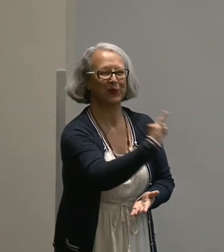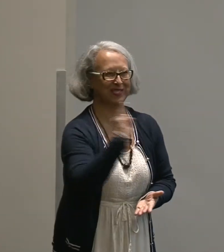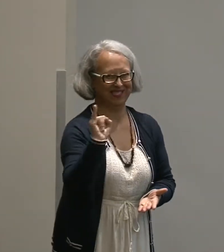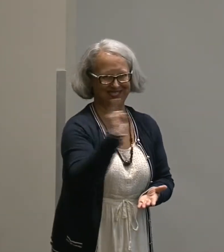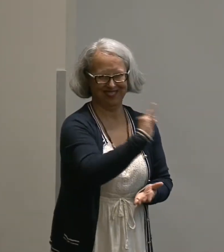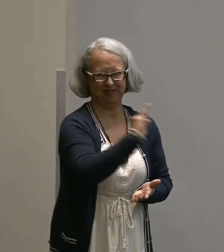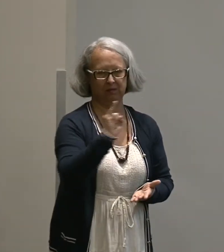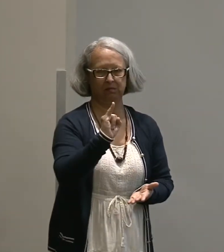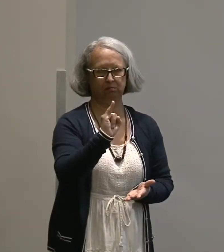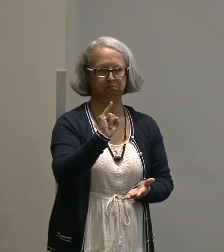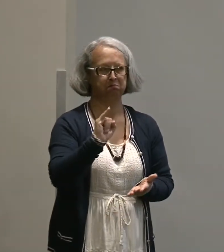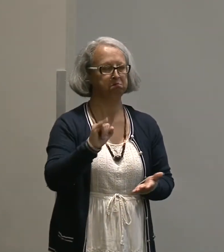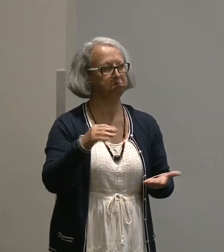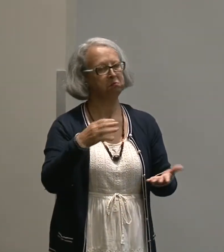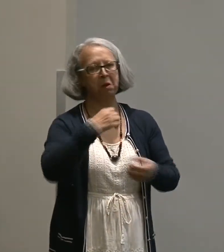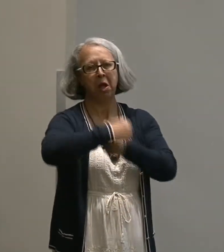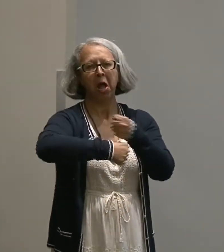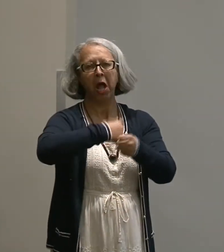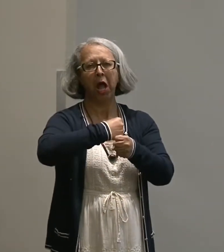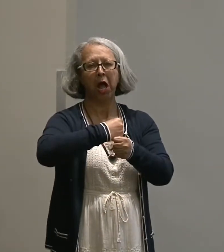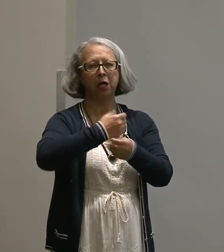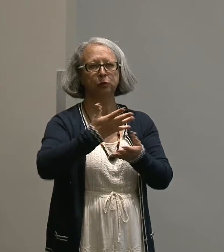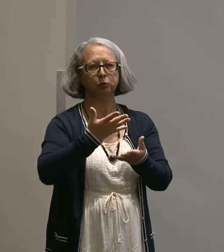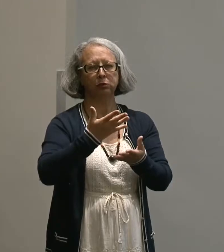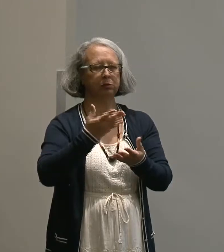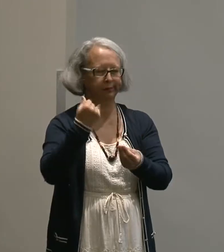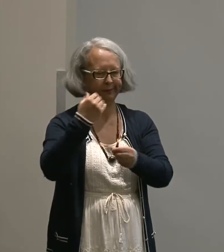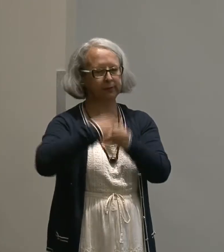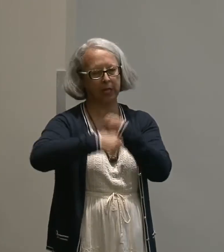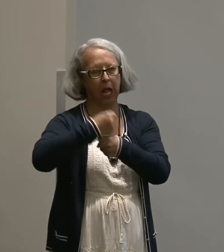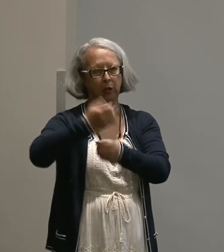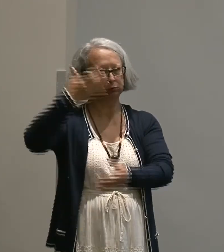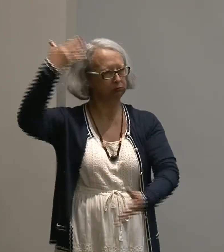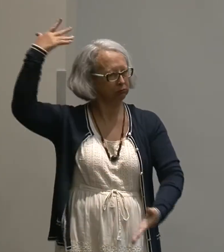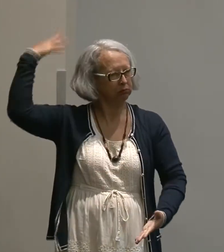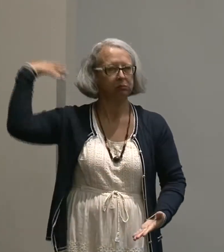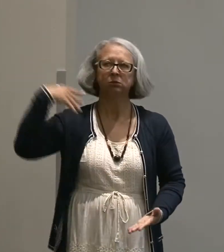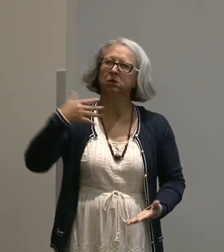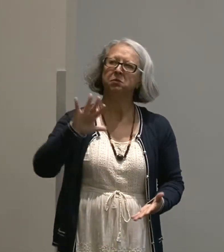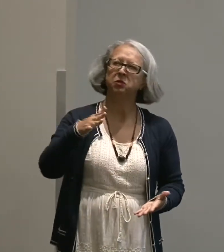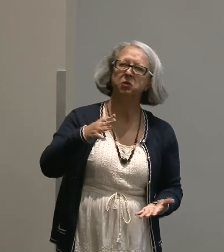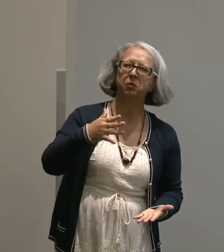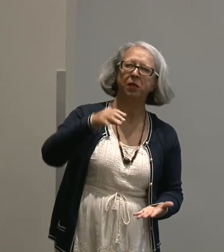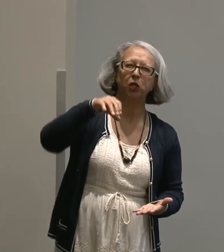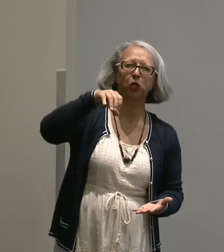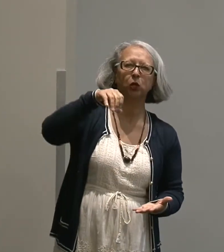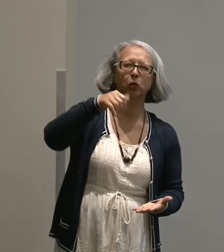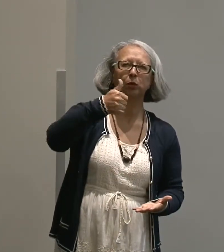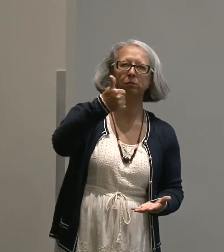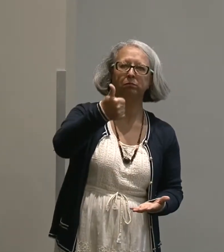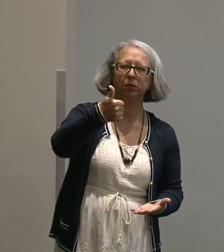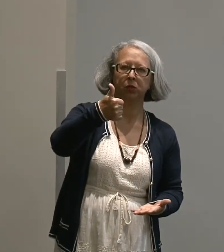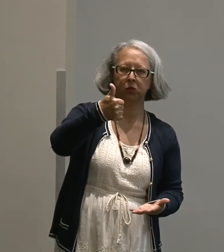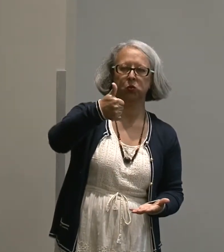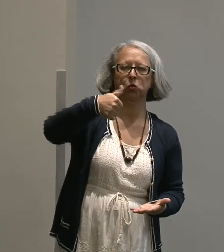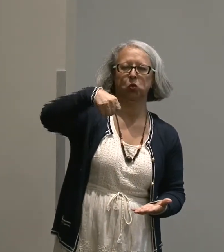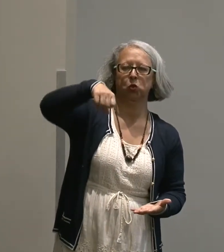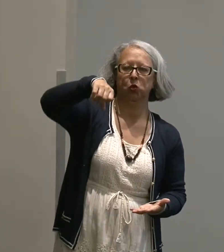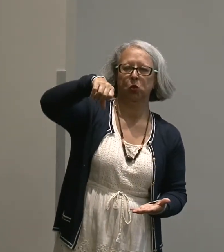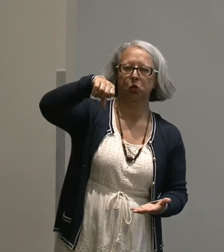e começou a perceber que os instrutores, nos anos anteriores, por volta da década